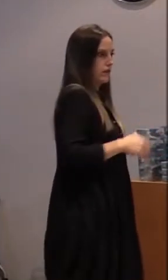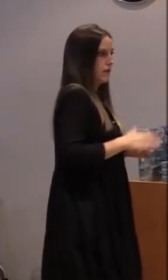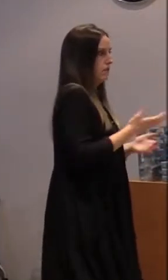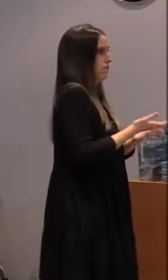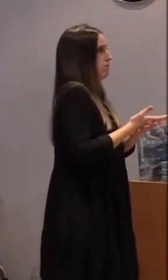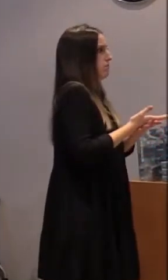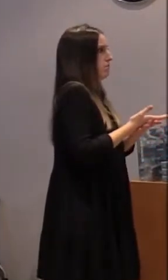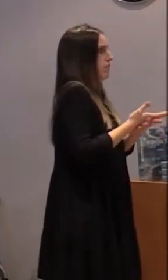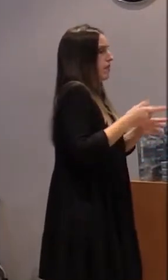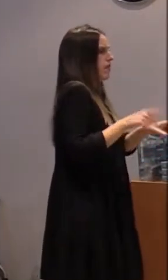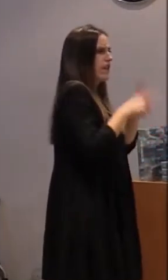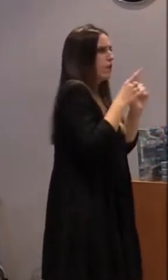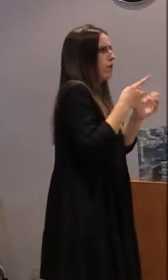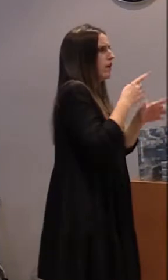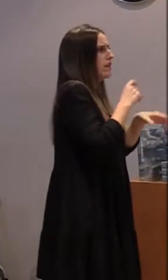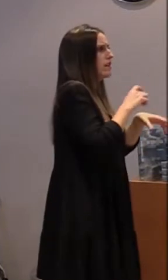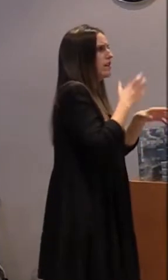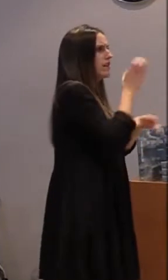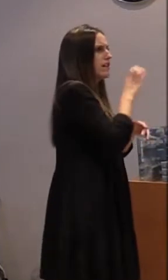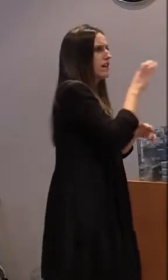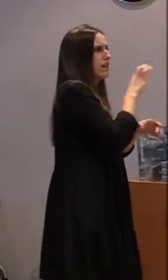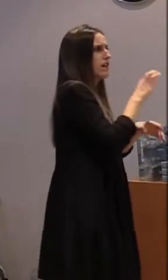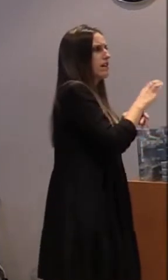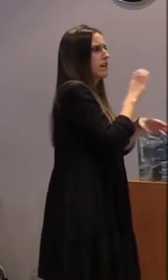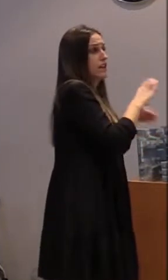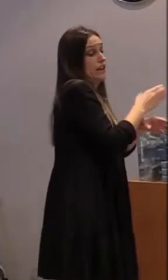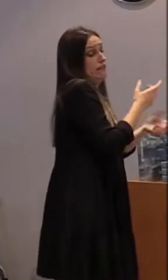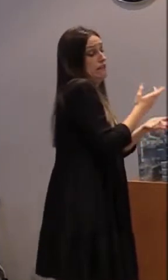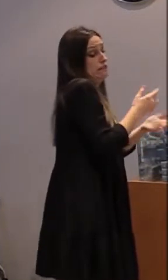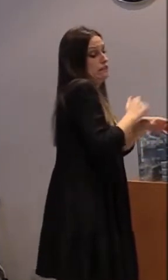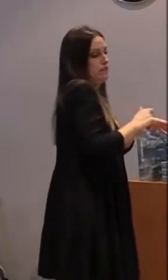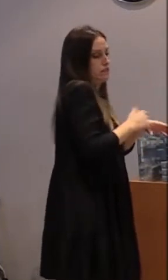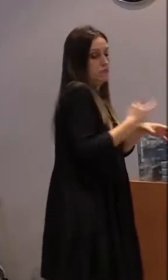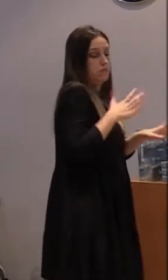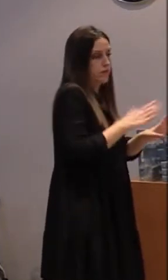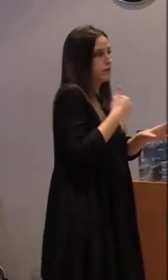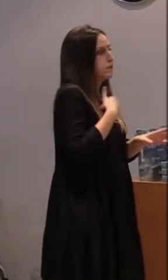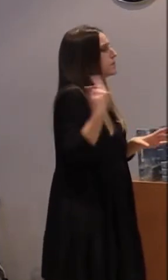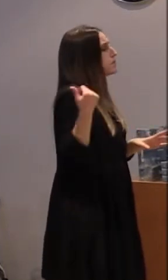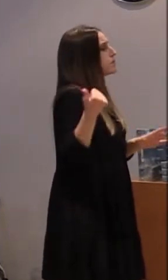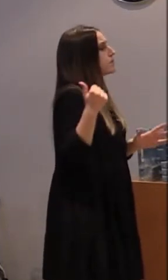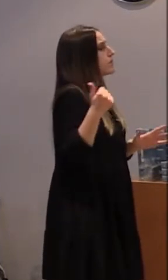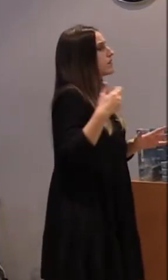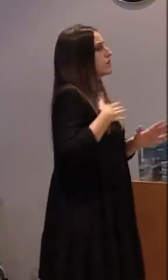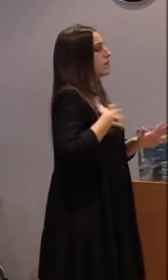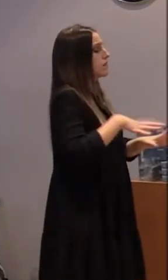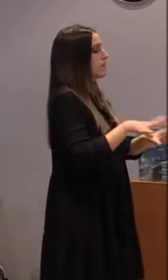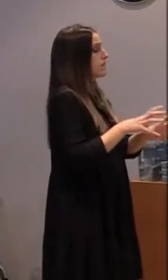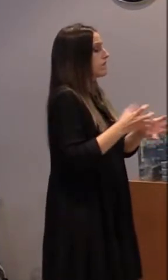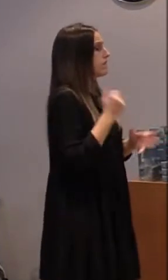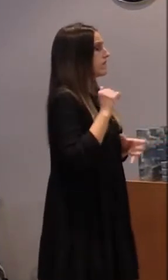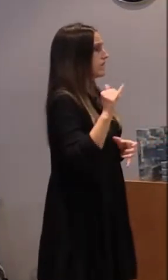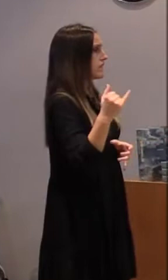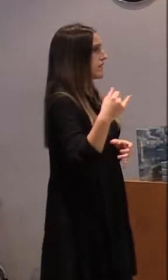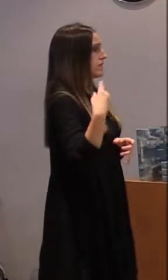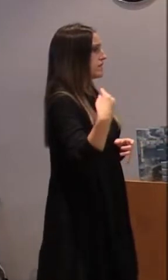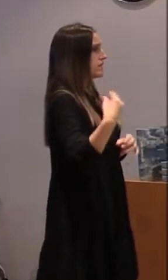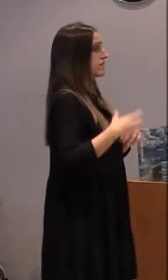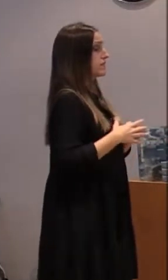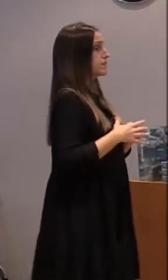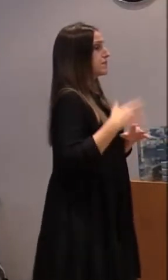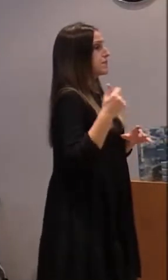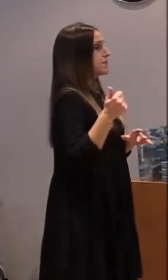humanidades. Y este tema en particular, que desde hace años me atrae bastante, pues yo creo que es perfecto